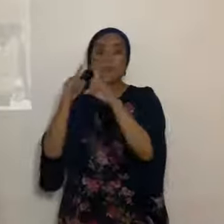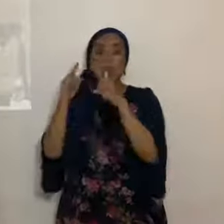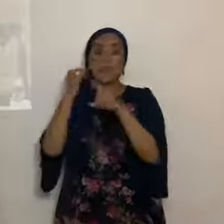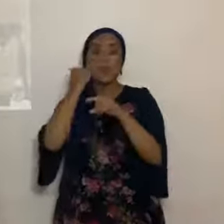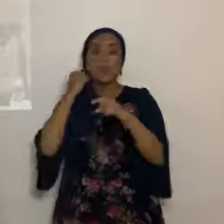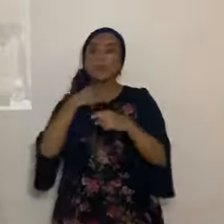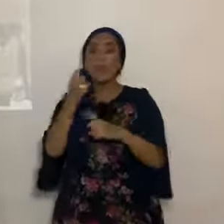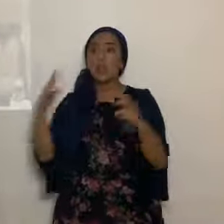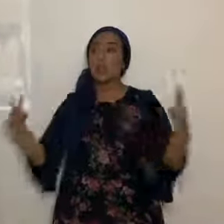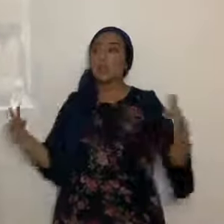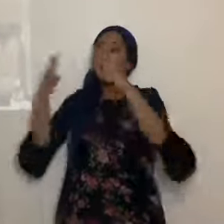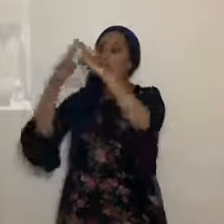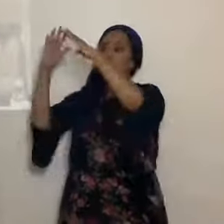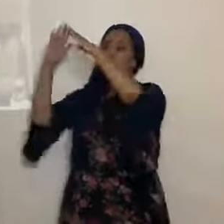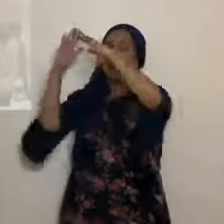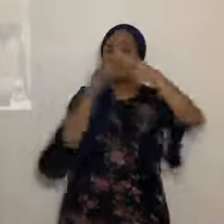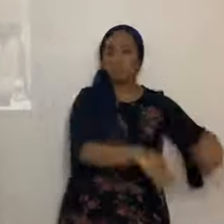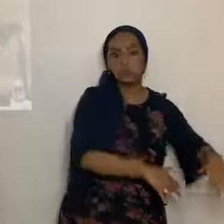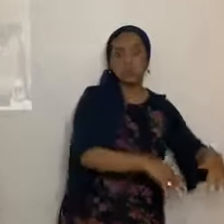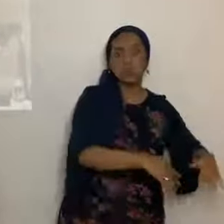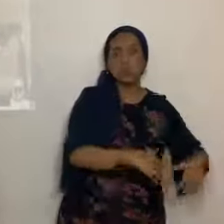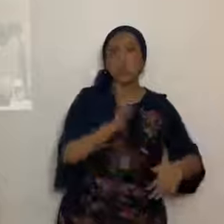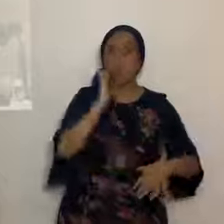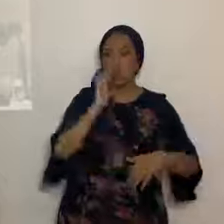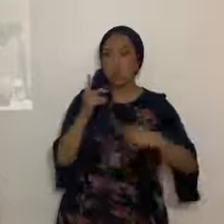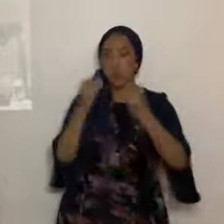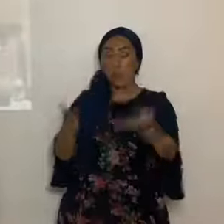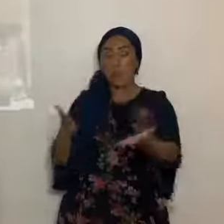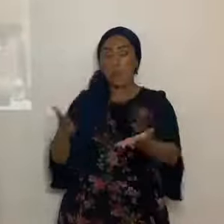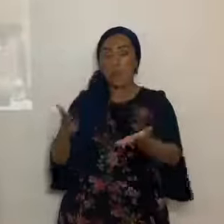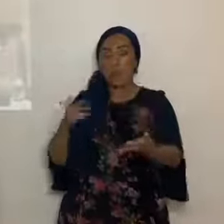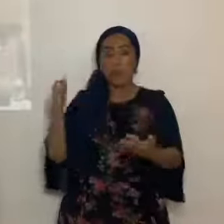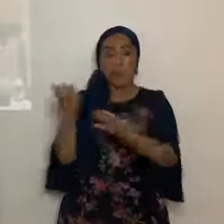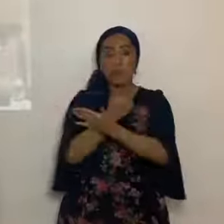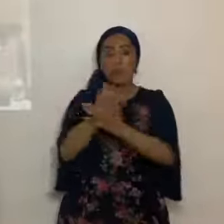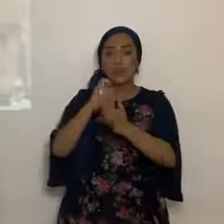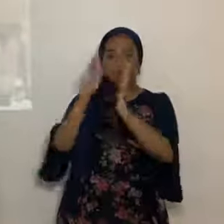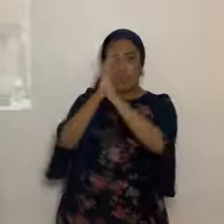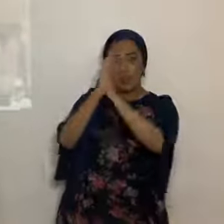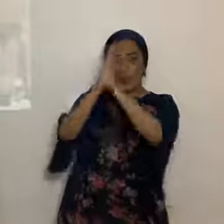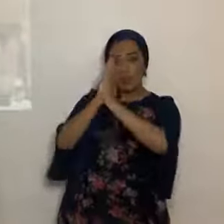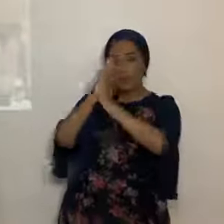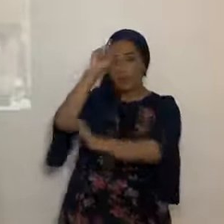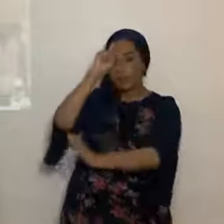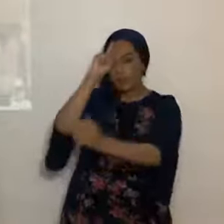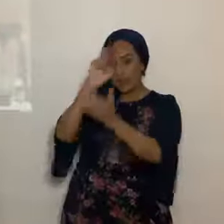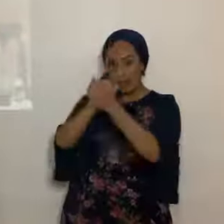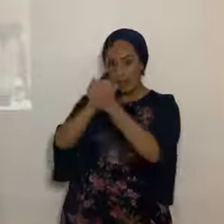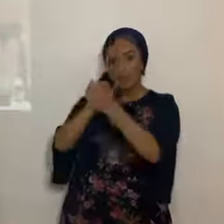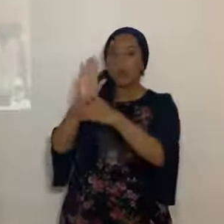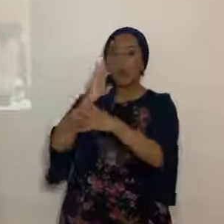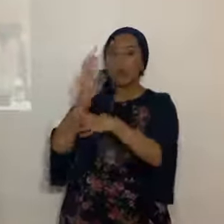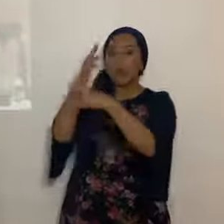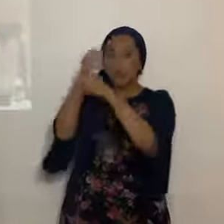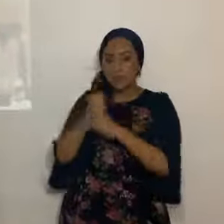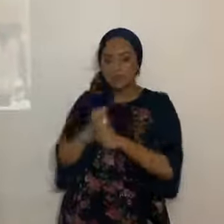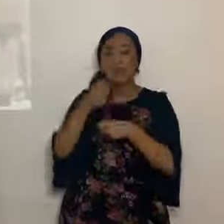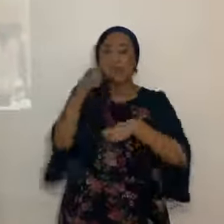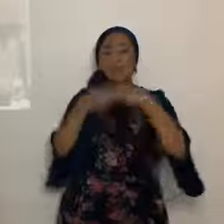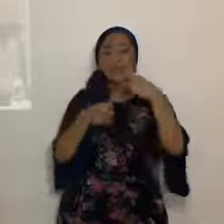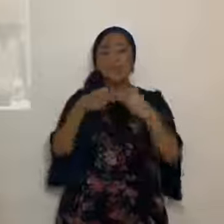monte dijeres, quítate y échate en el mar, será hecho. Y todo lo que pidiereis en oración creyendo, lo recibiréis. El problema